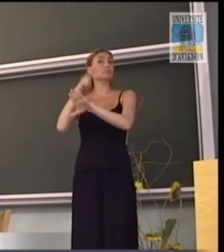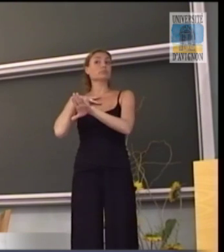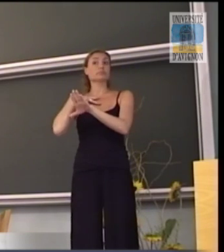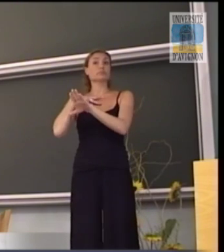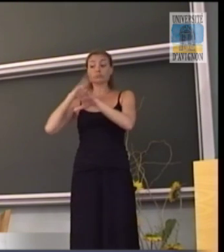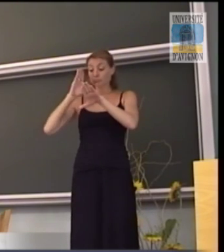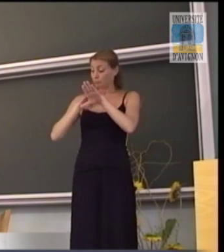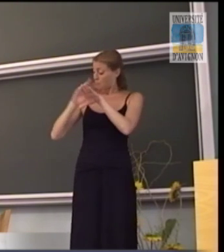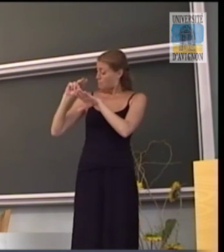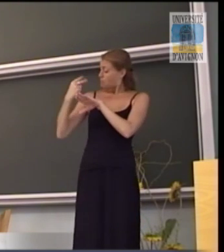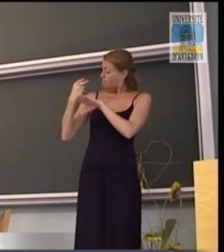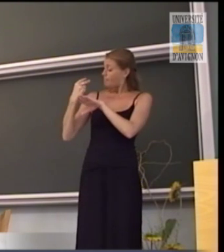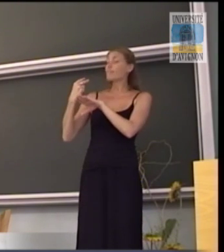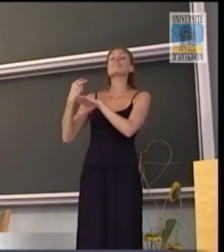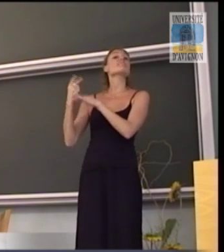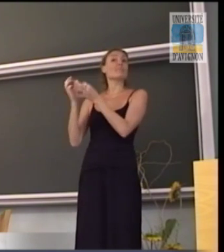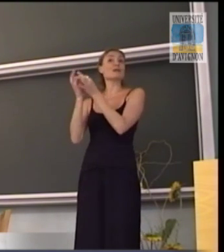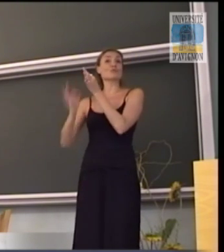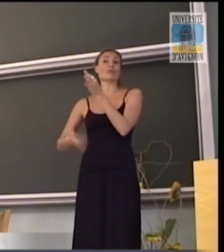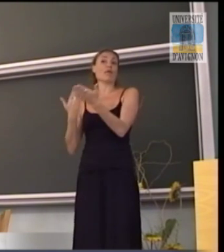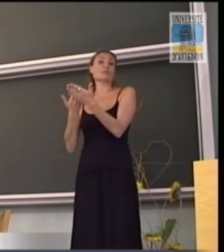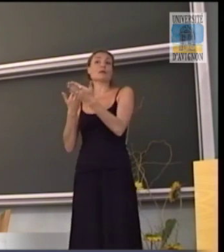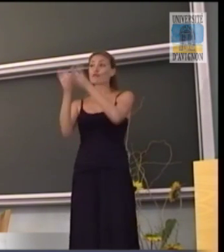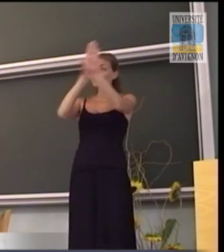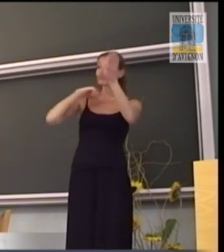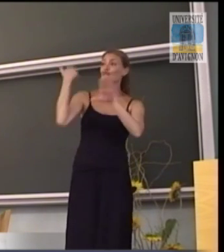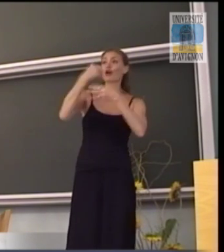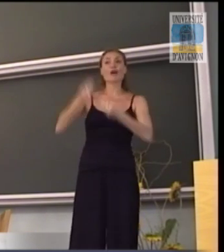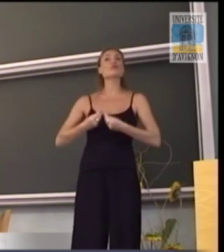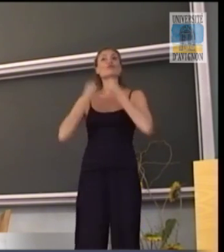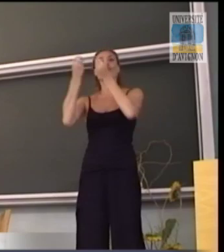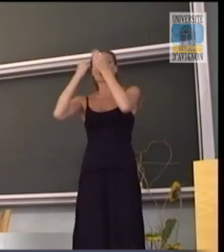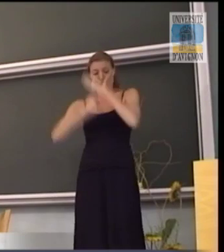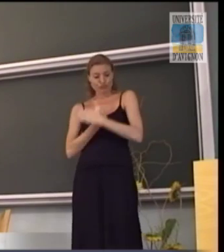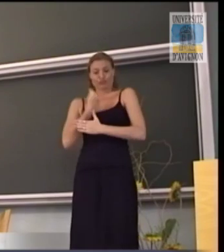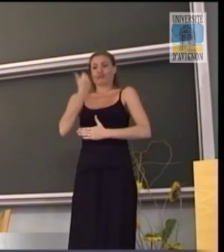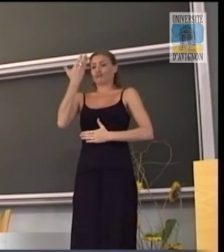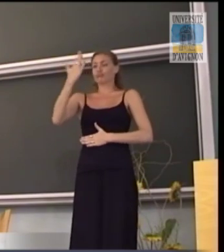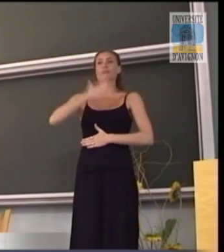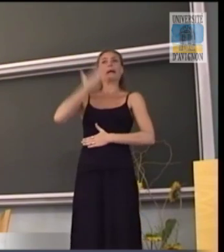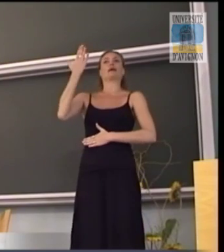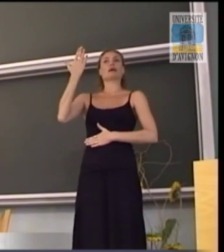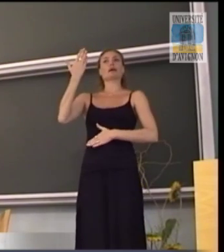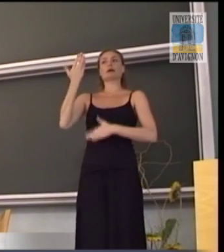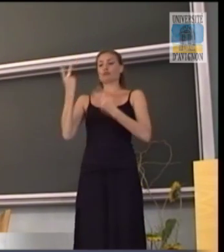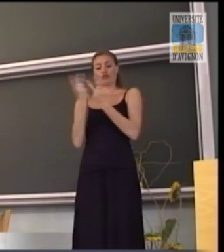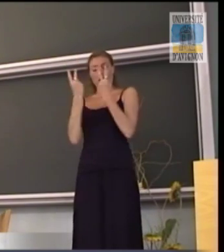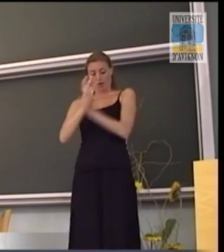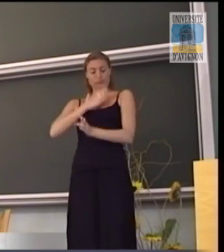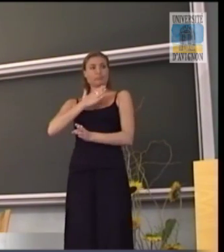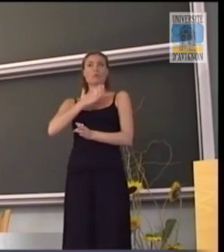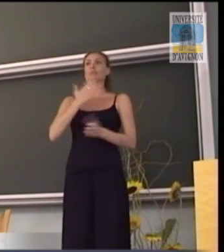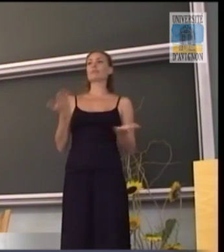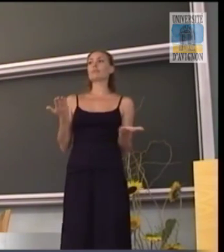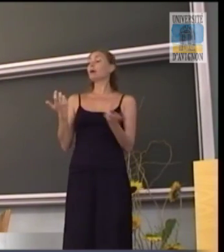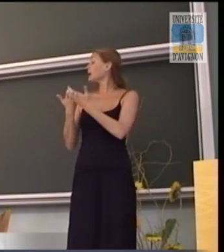chacun de cultiver son jardin secret, de s'affirmer. Tout à l'heure, vous parliez de gommer les différences. J'ai